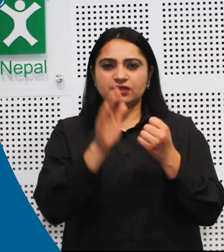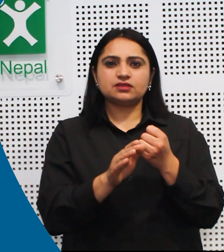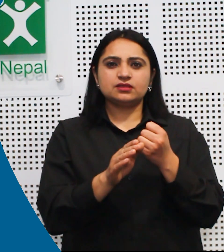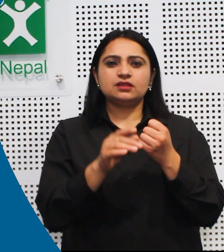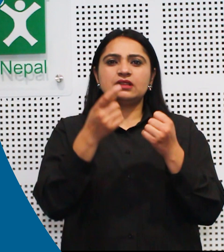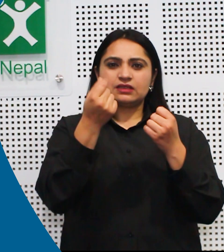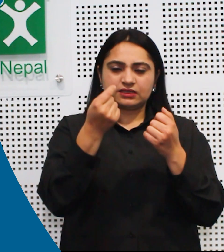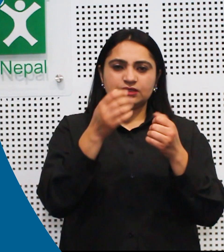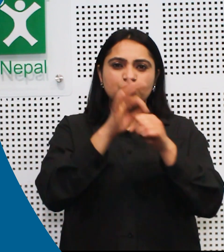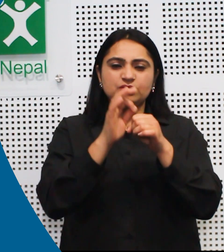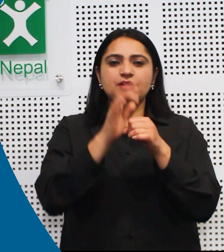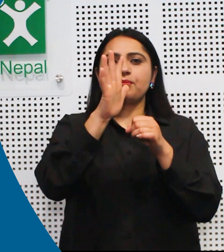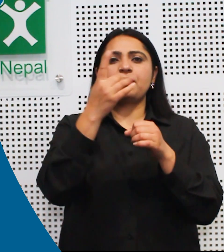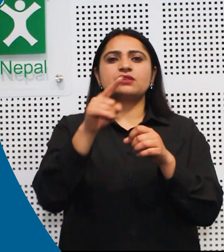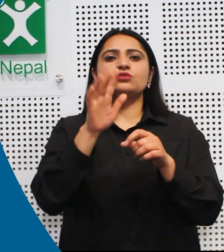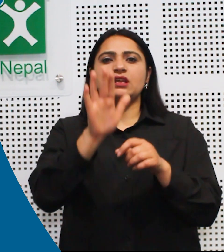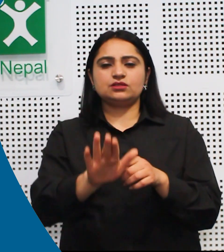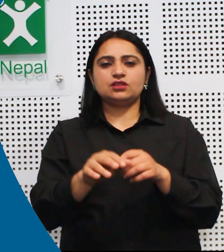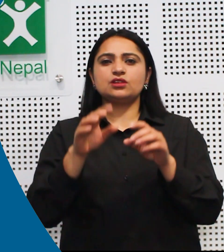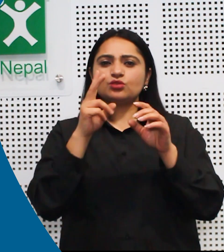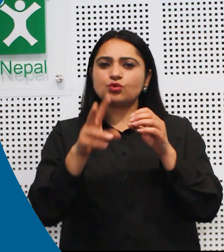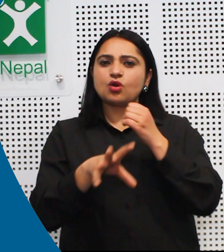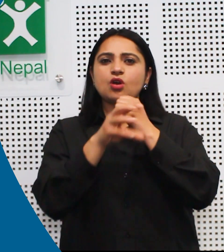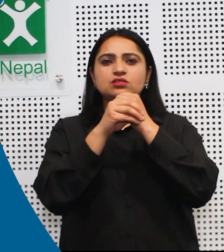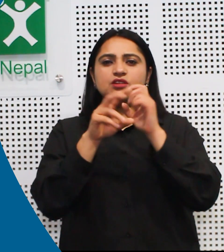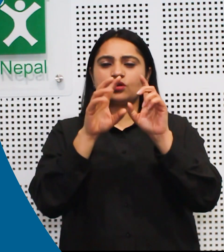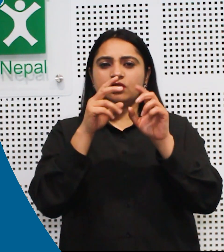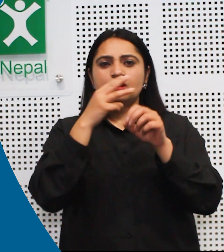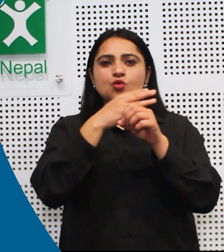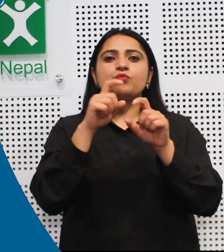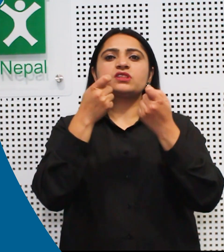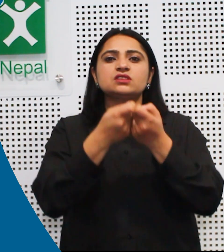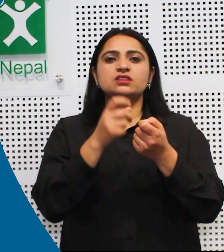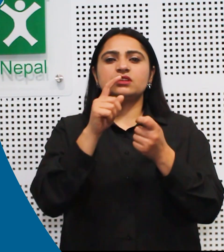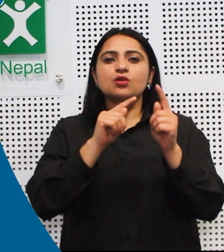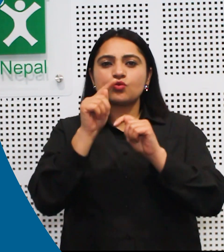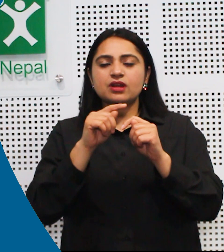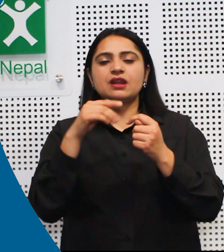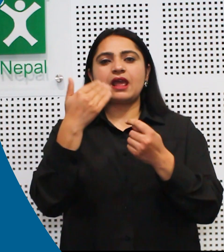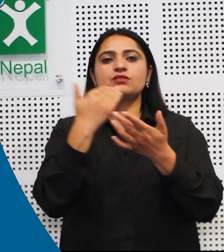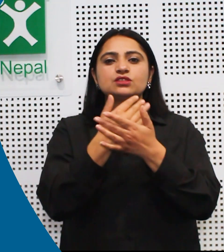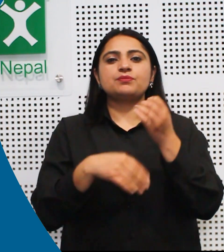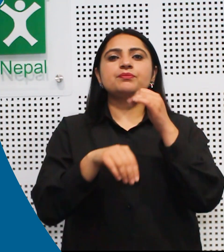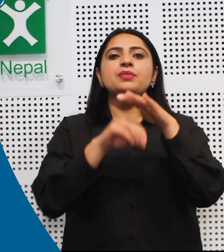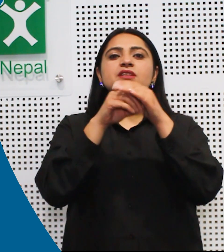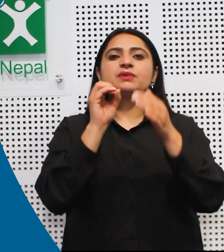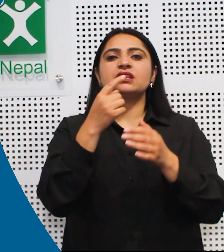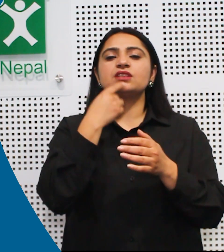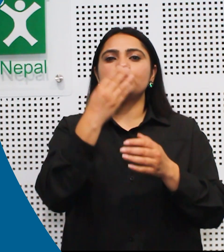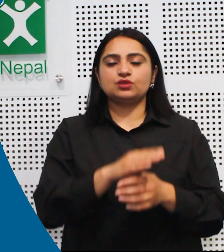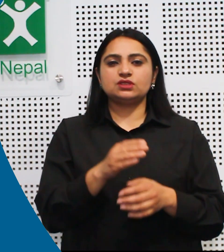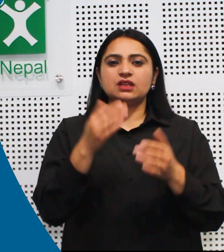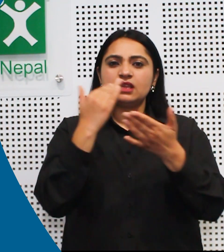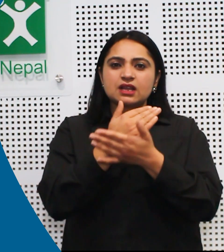क्षेत्र अन्तर्गत हैन विभिन्न उपक्षेत्रहरू छन्। त्यो उपक्षेत्रमा चाहिँ कुनलाई कसरी प्राथमिकता दिने भन्ने कुराहरू हुन्छ। कार्यक्रम भन्दा पनि